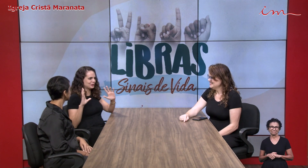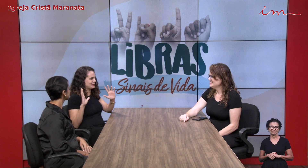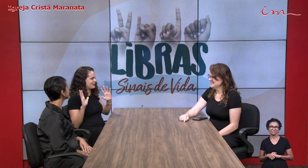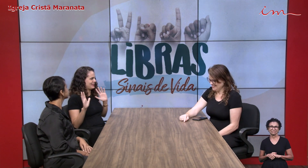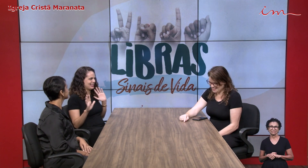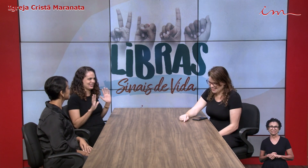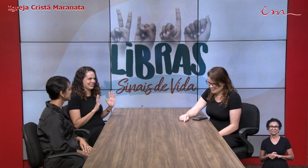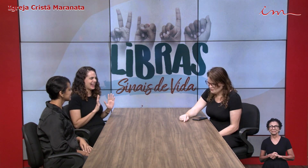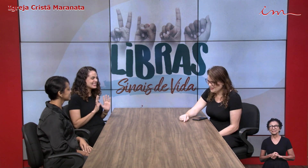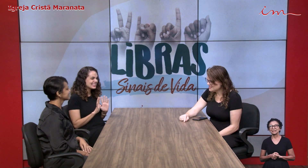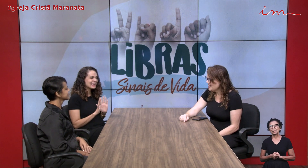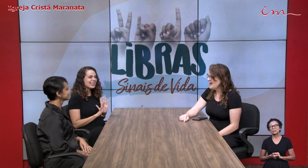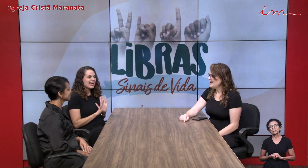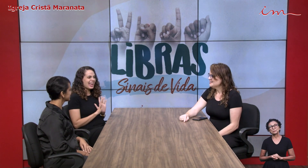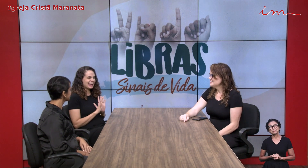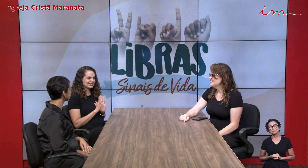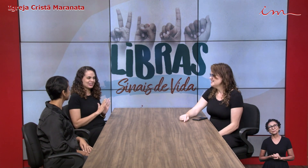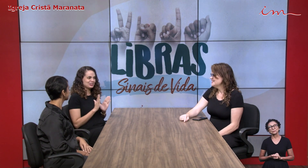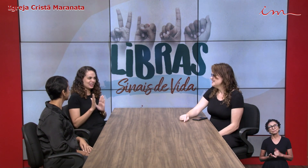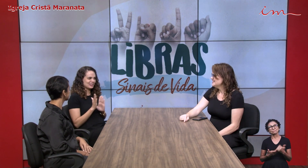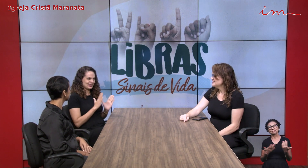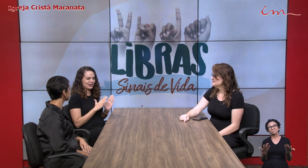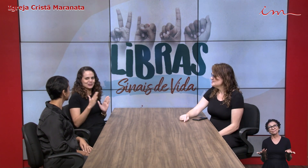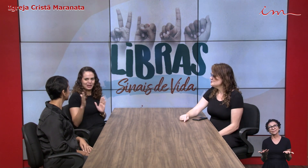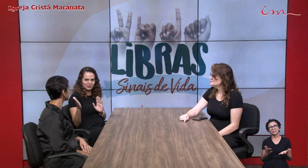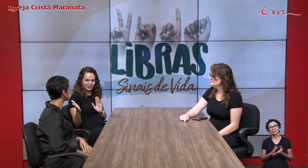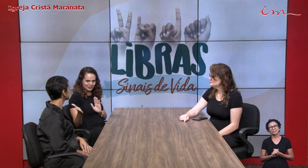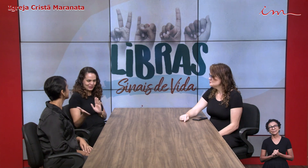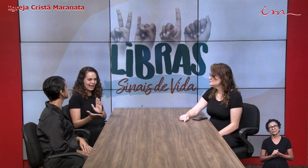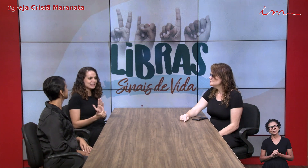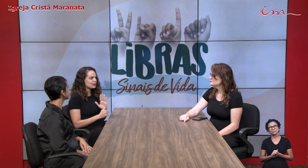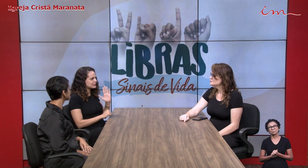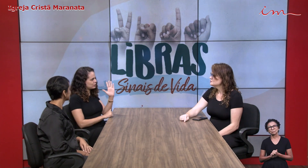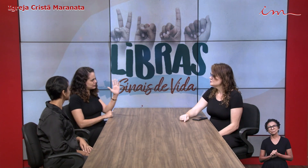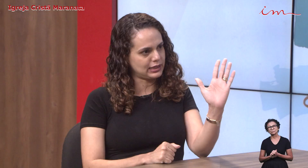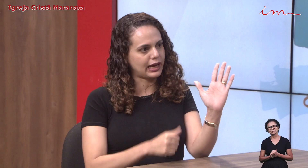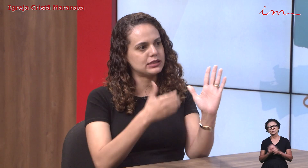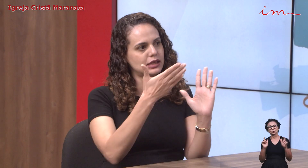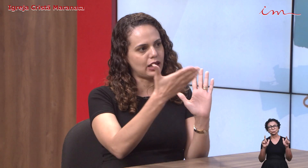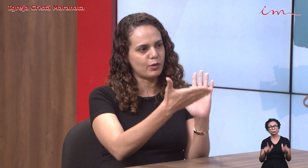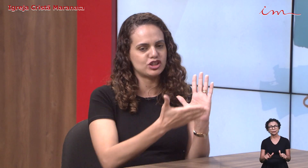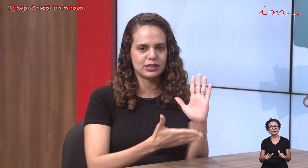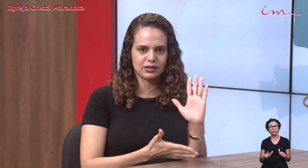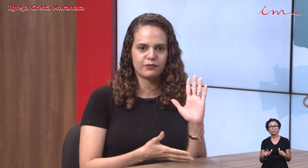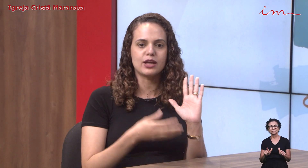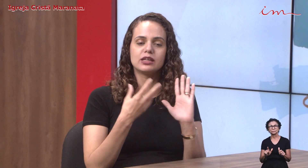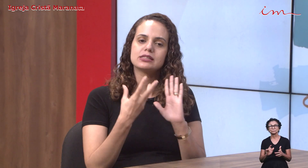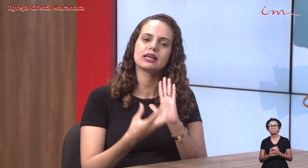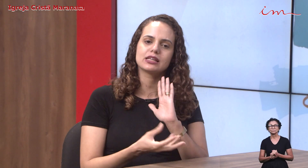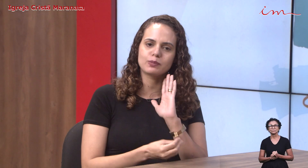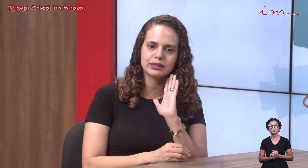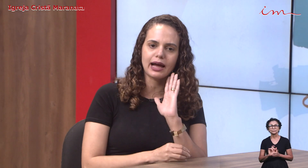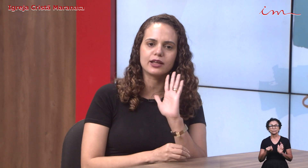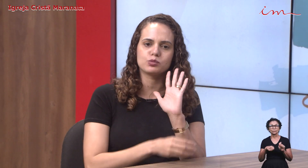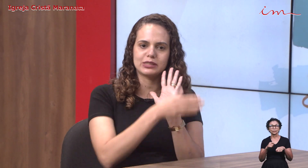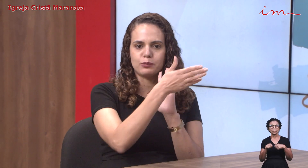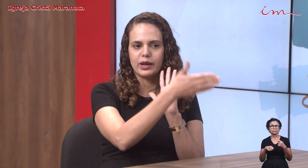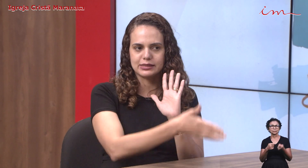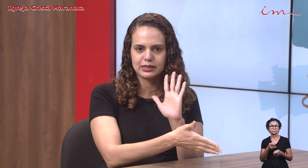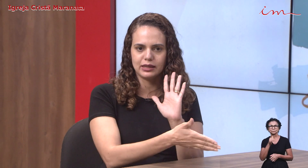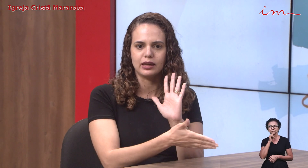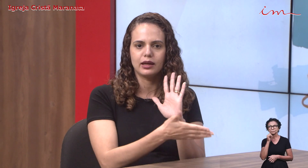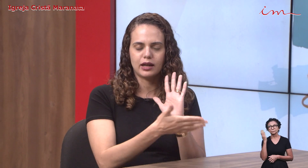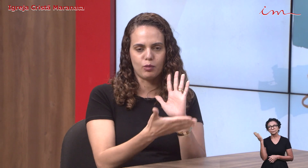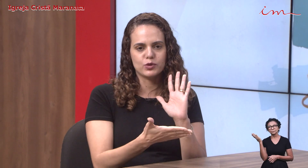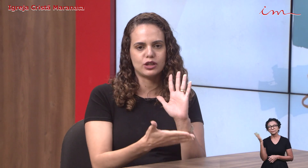fazer tudo pra frente. Exatamente. É questão direcional, os verbos direcionais, mas tem os sinais que realmente têm que ser feitos, têm que ser respeitados. Por exemplo,